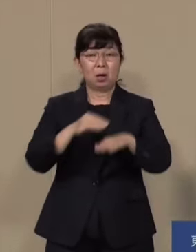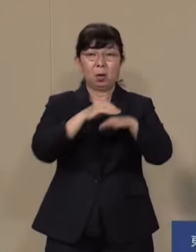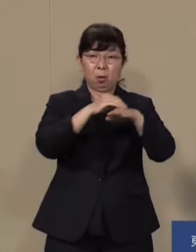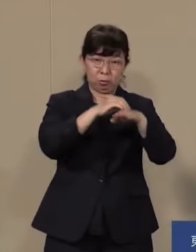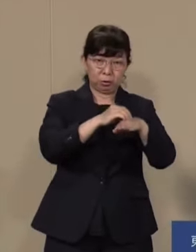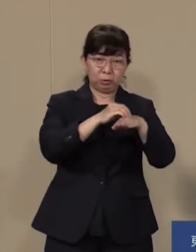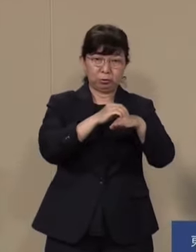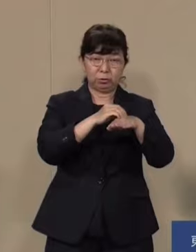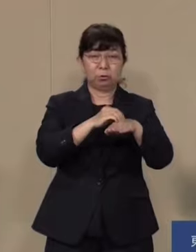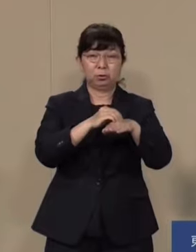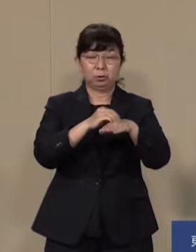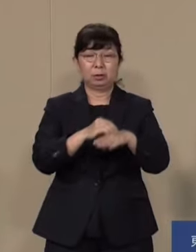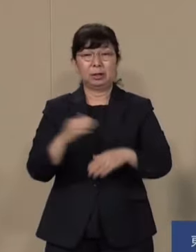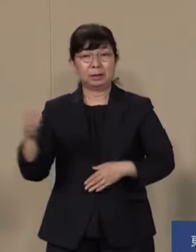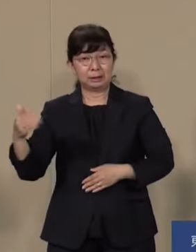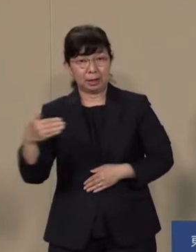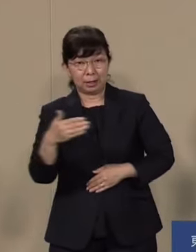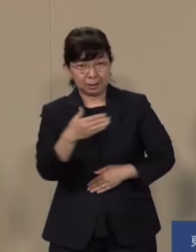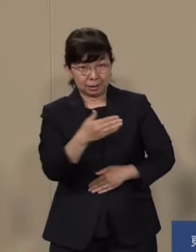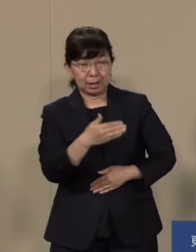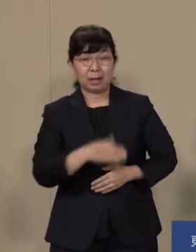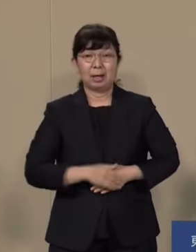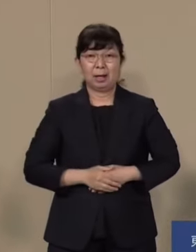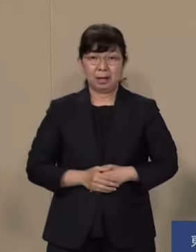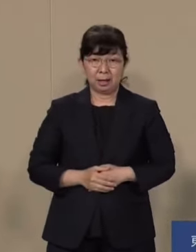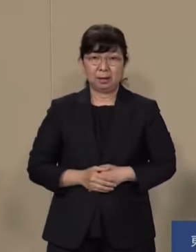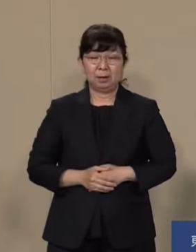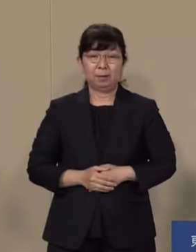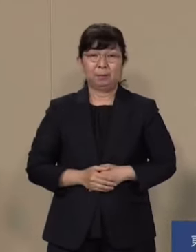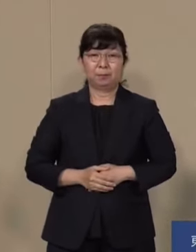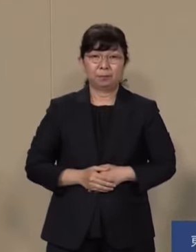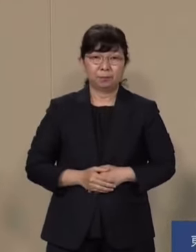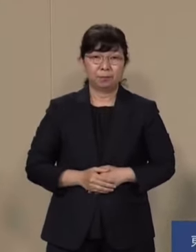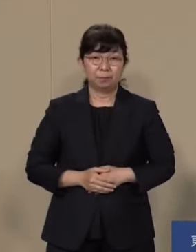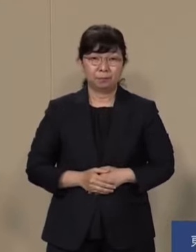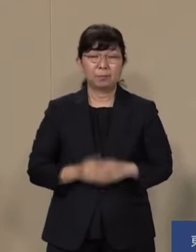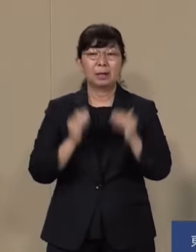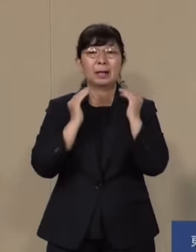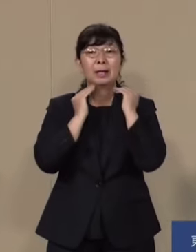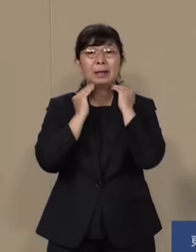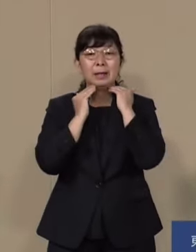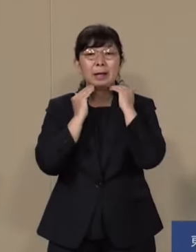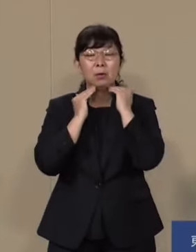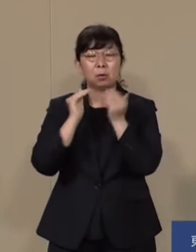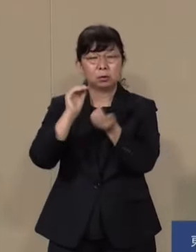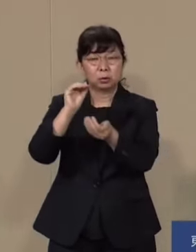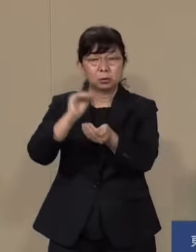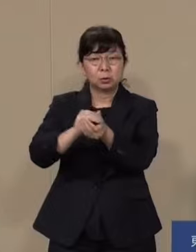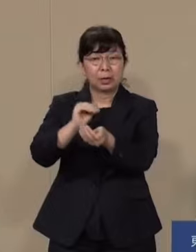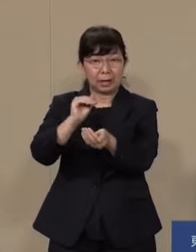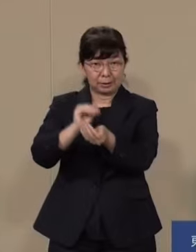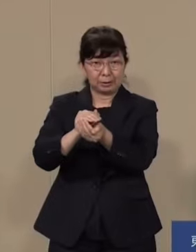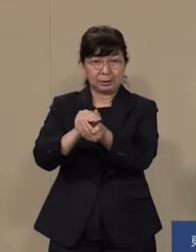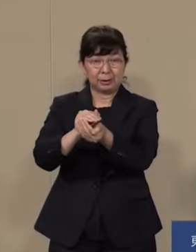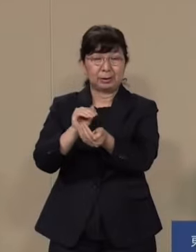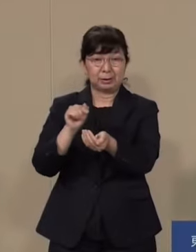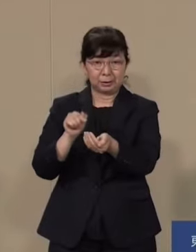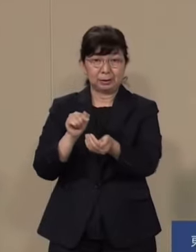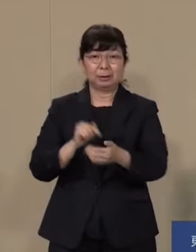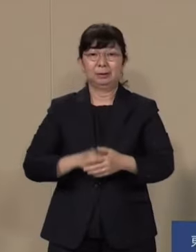お肉お魚ゲコうなぎ